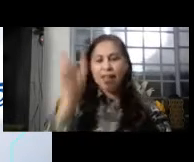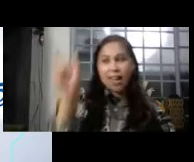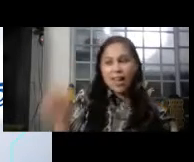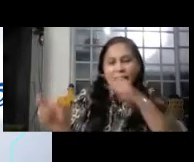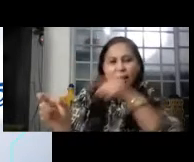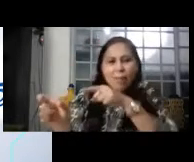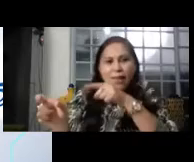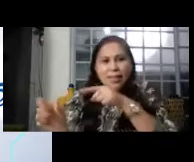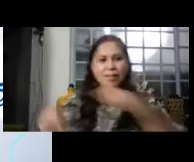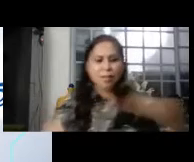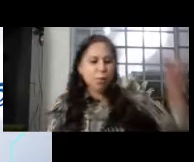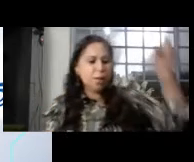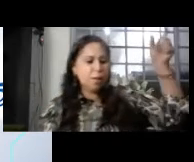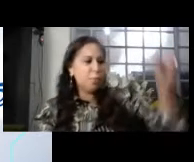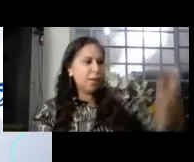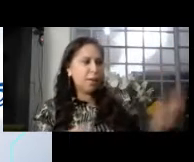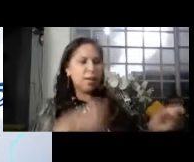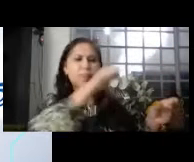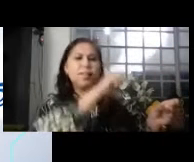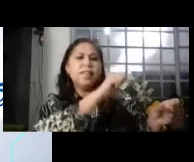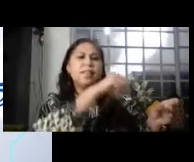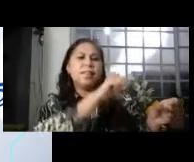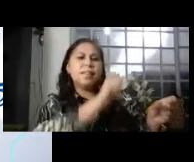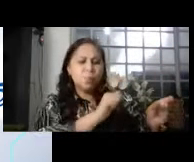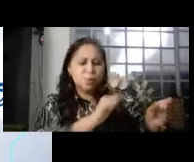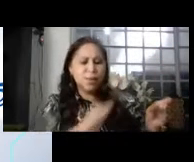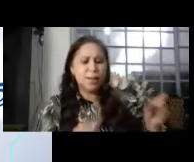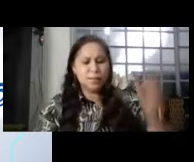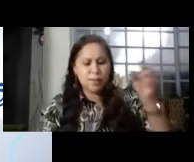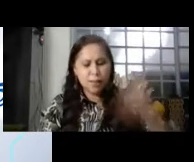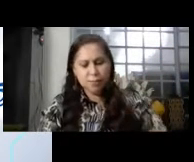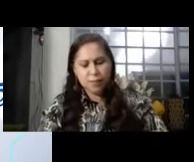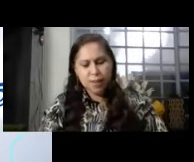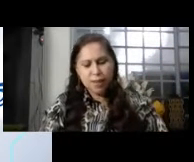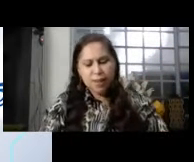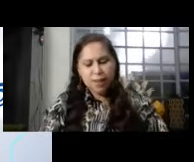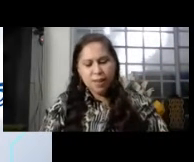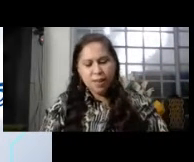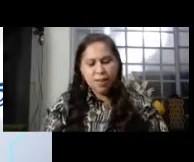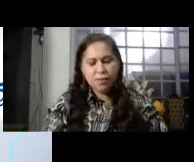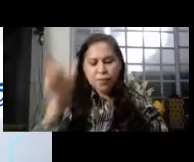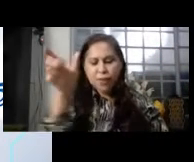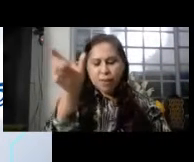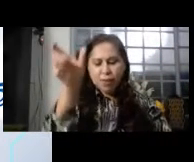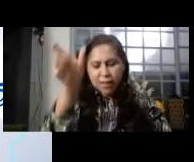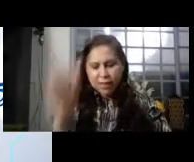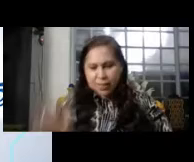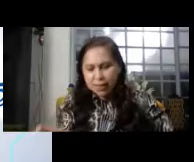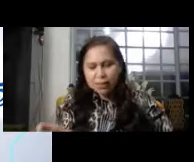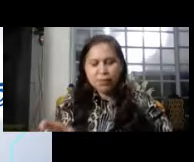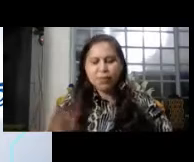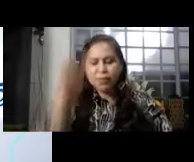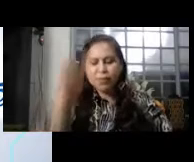Né? Ela, Patrícia. Por quê? Porque Ana ia estar desse outro lado, certo? Aí você vê a mão e